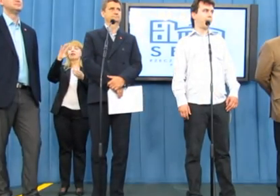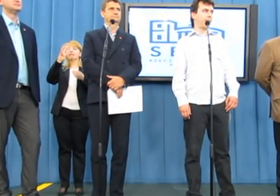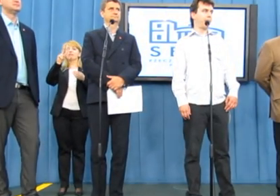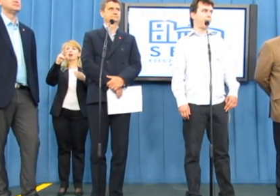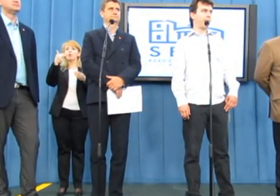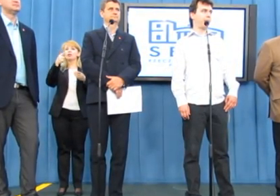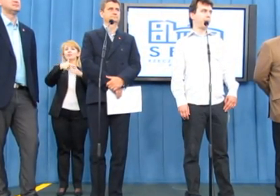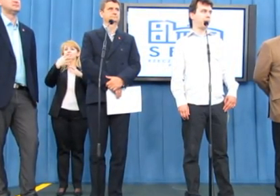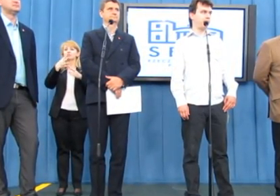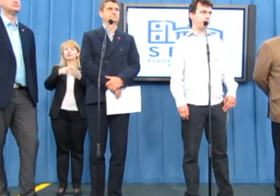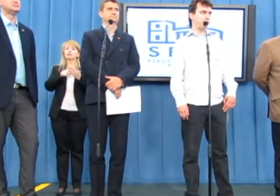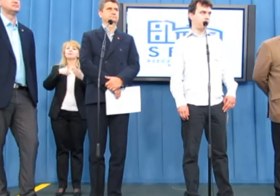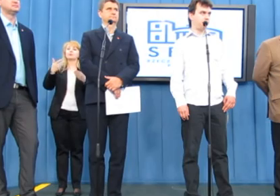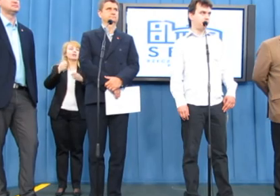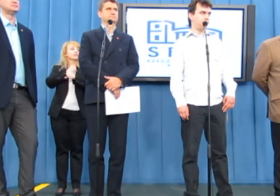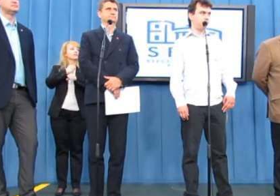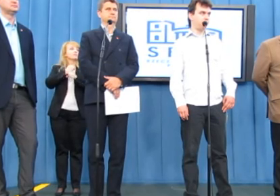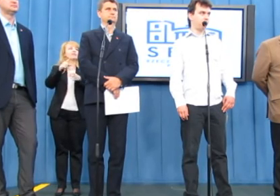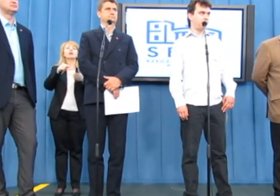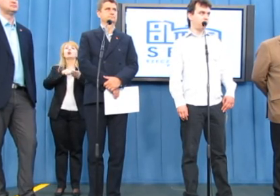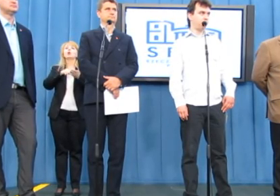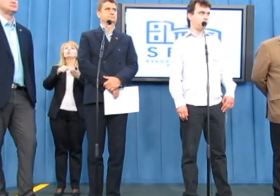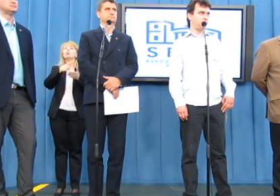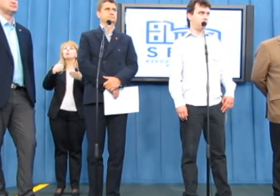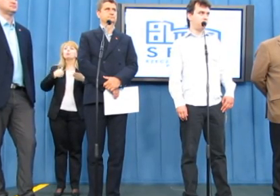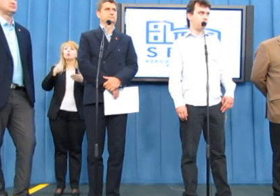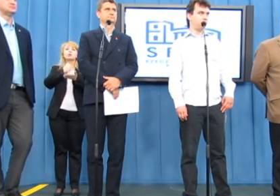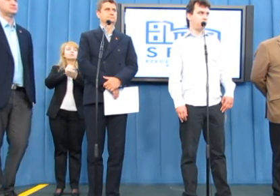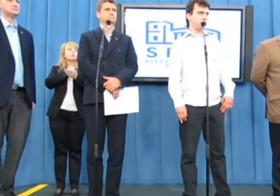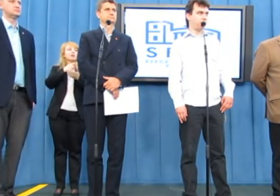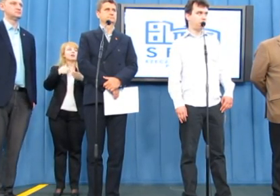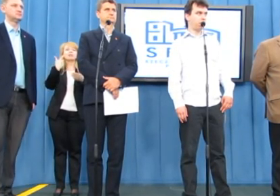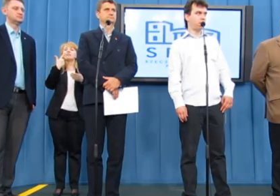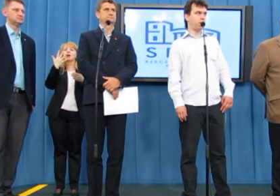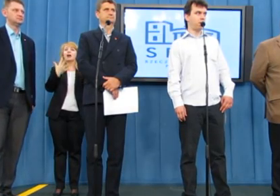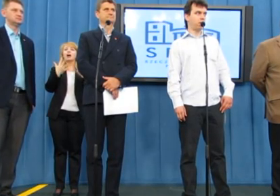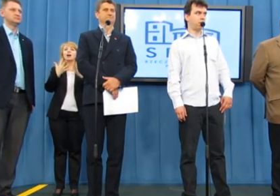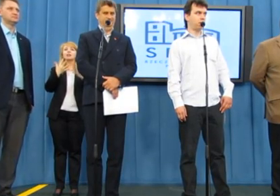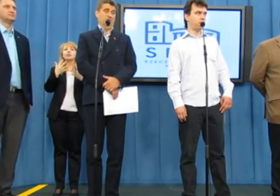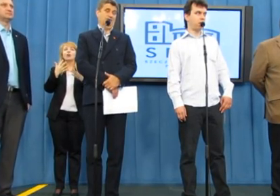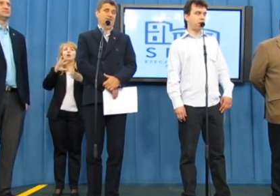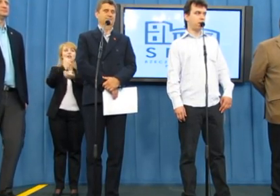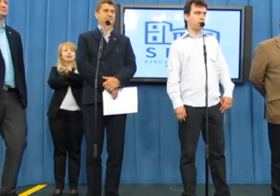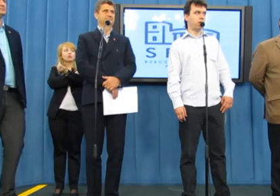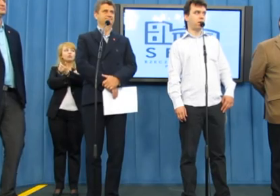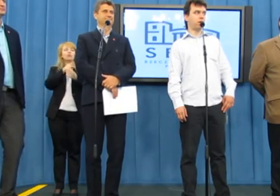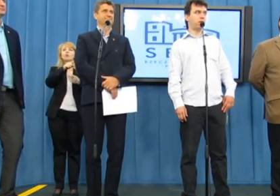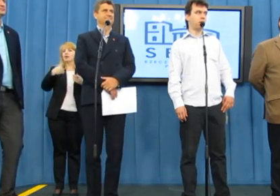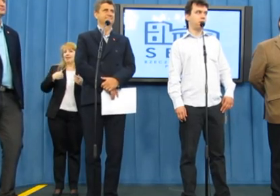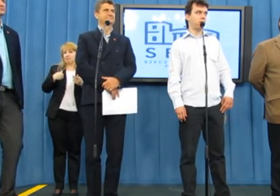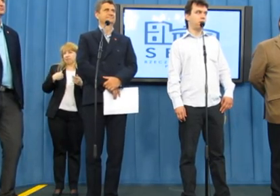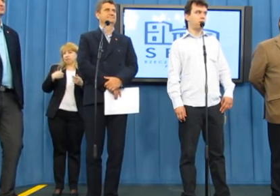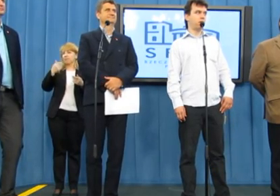że pan o tym nie mówicie, ale zdaje się, że w przypadku pana Andrzeja chodziło o 2 kilo marihuany, których nigdy nie było, tak? Znaczy, że tak, to była tak,